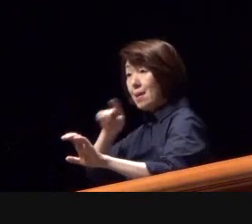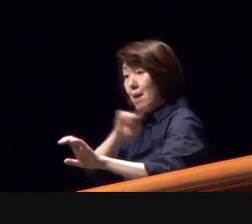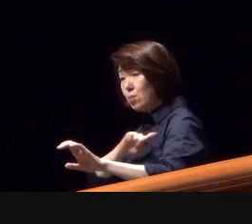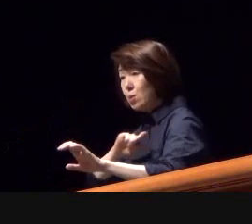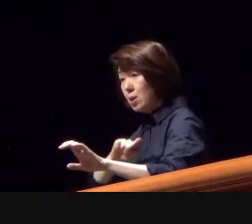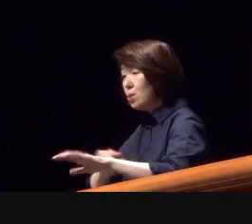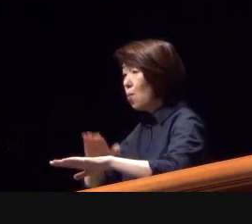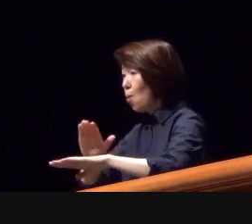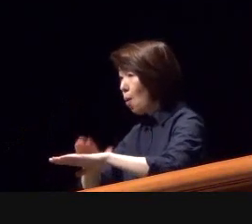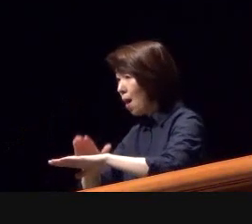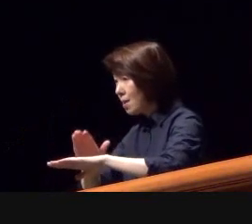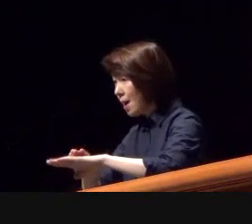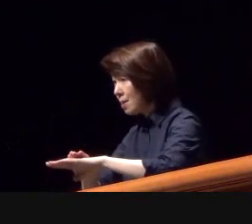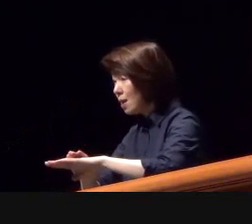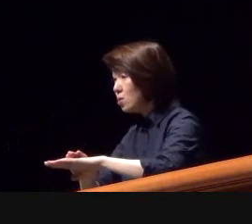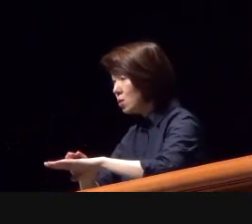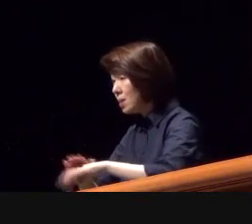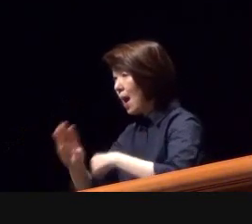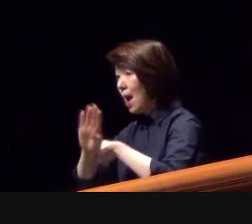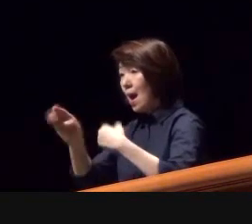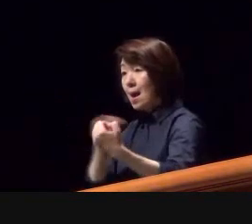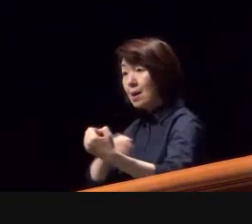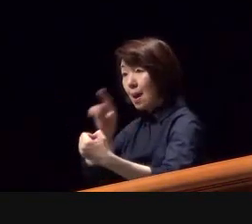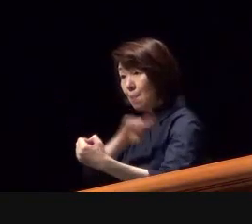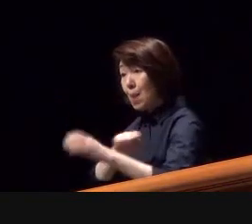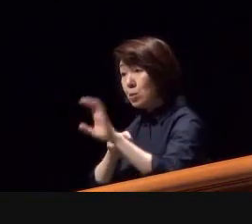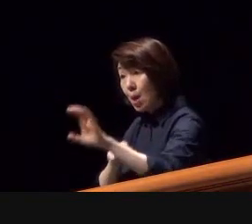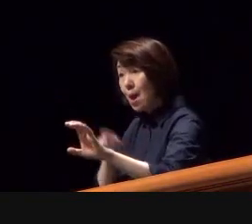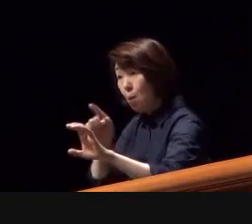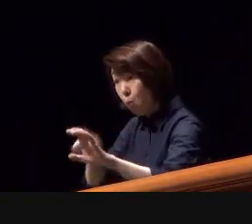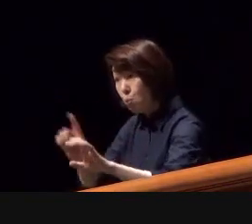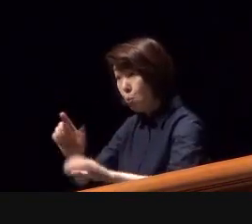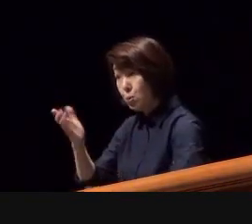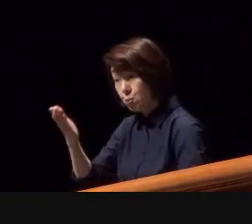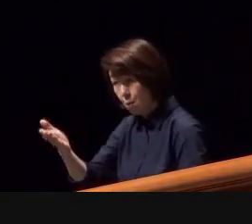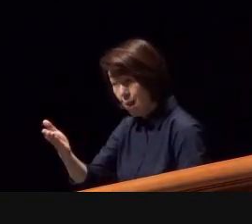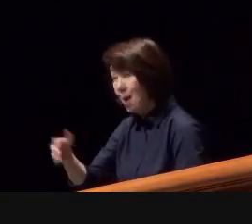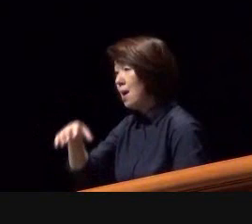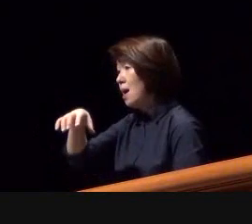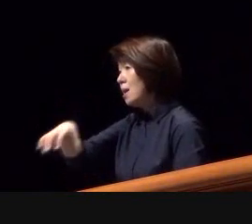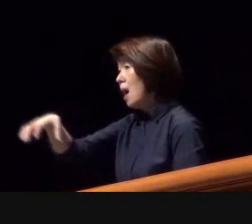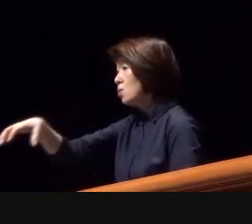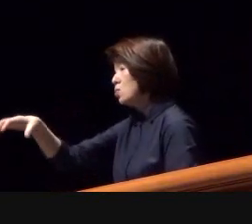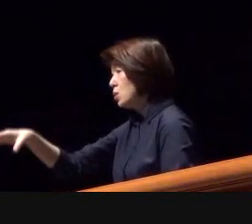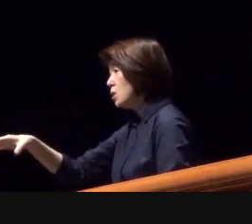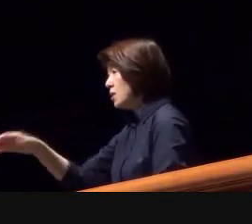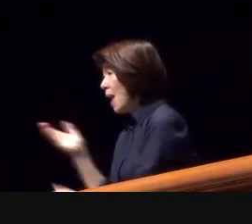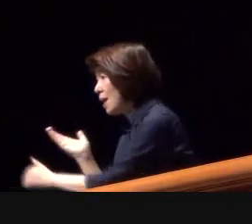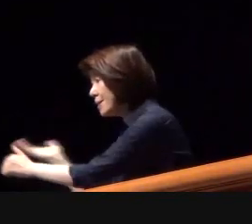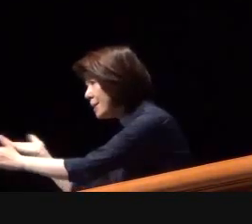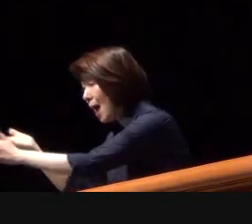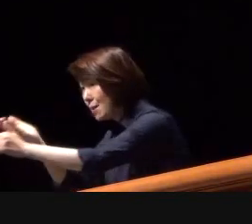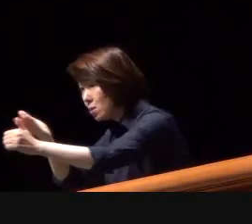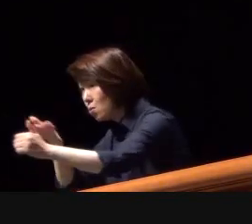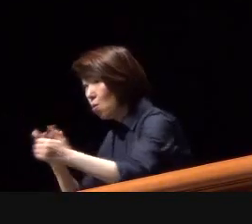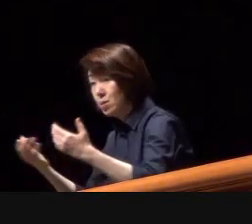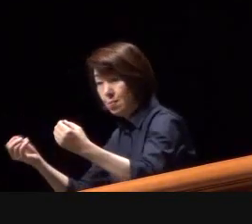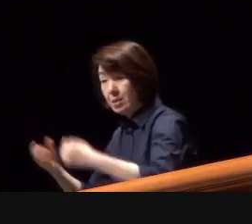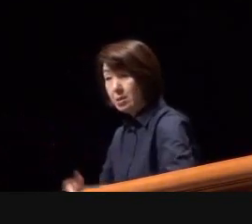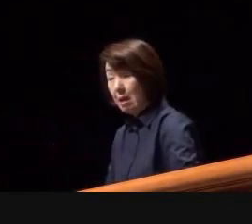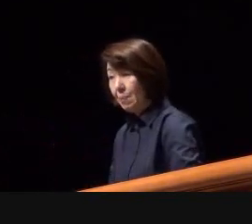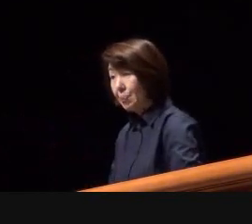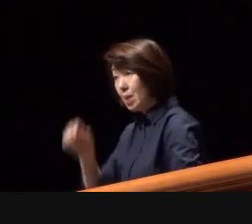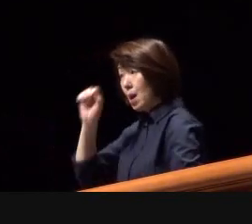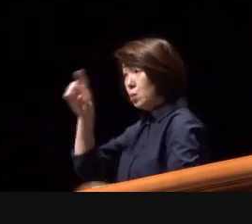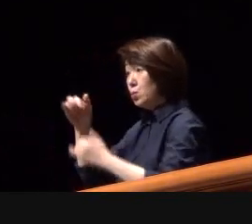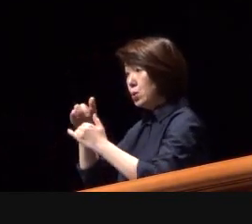、原発エネルギーどうするのか、各地でヒアリングを行いました。有